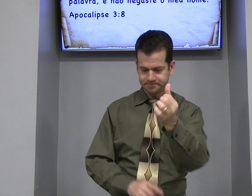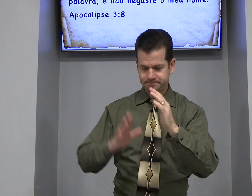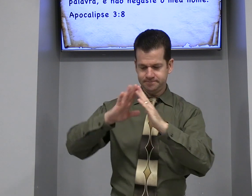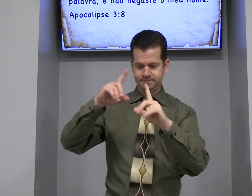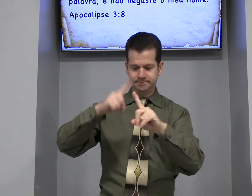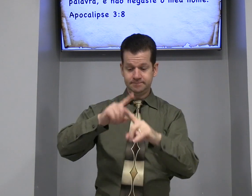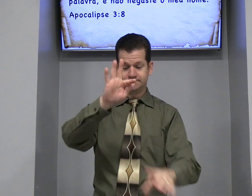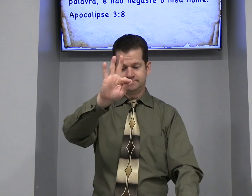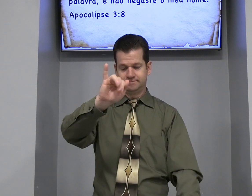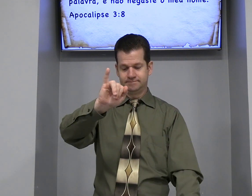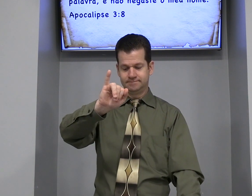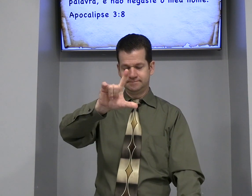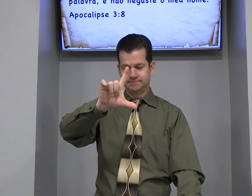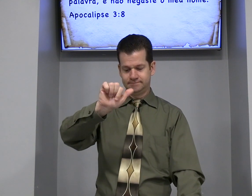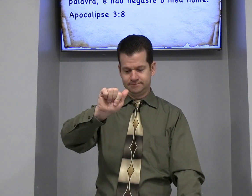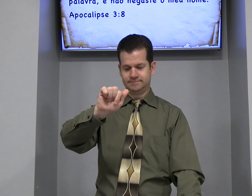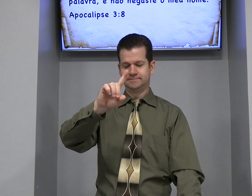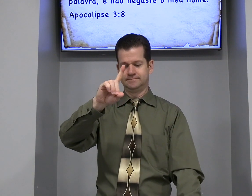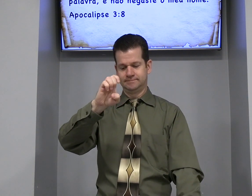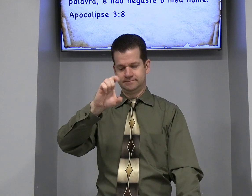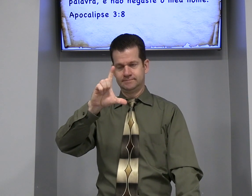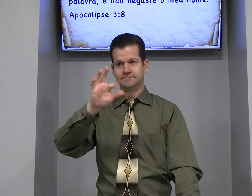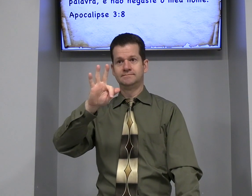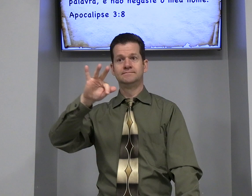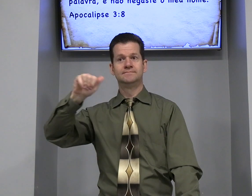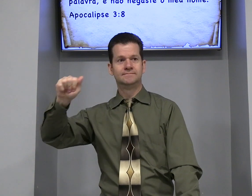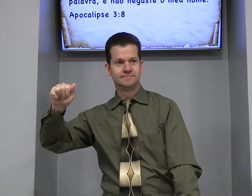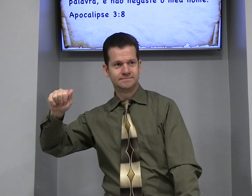melhor. Sexta igreja em Filadélfia.